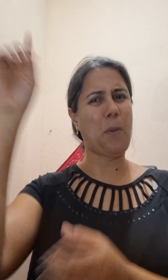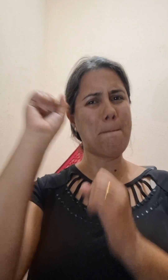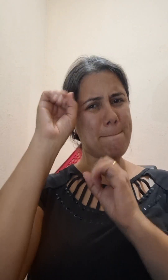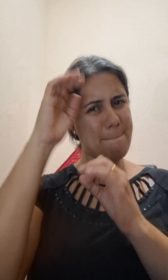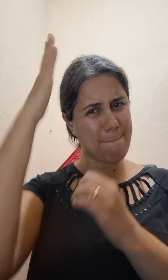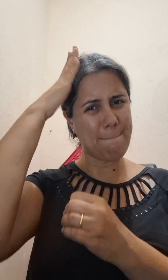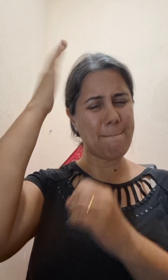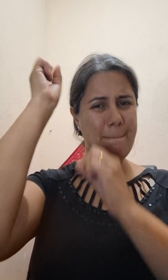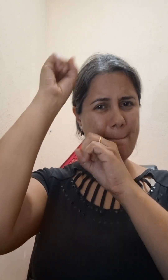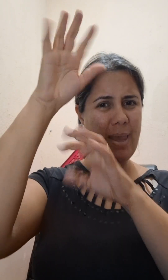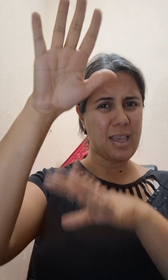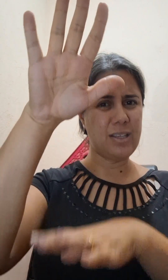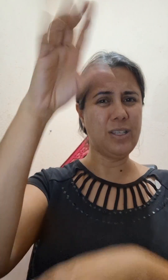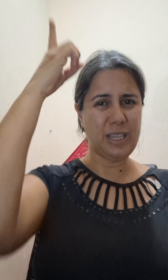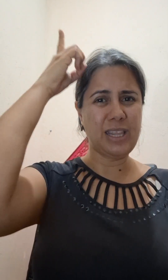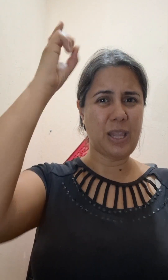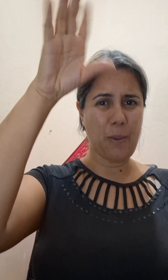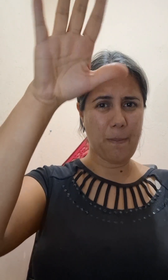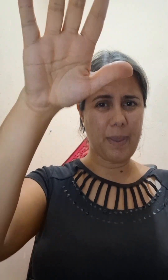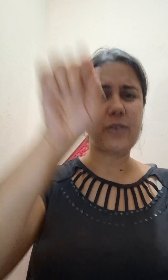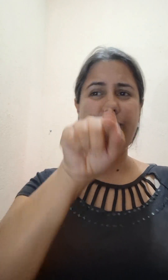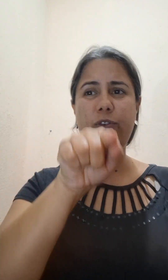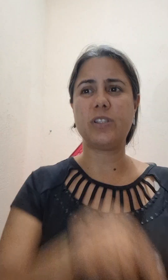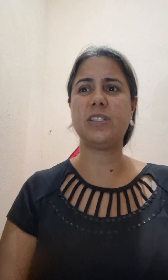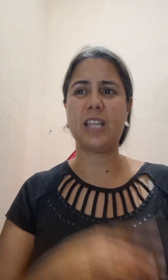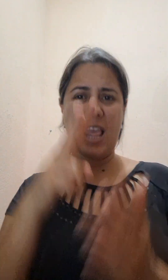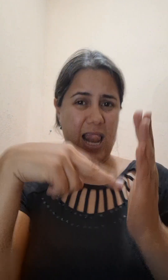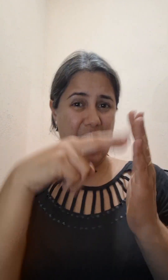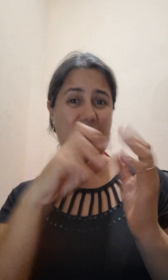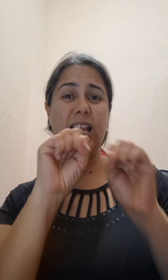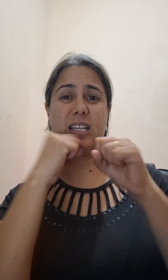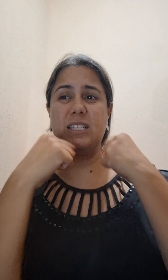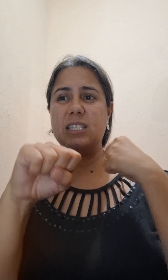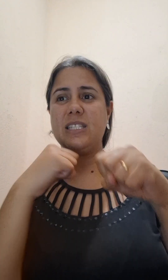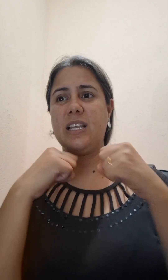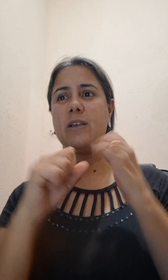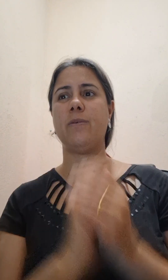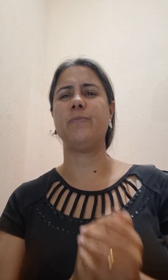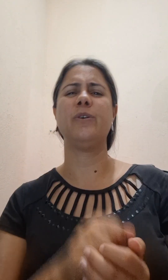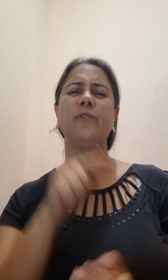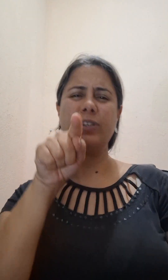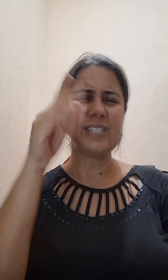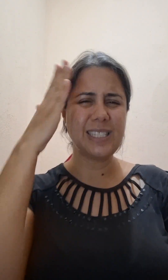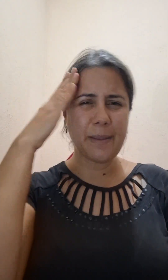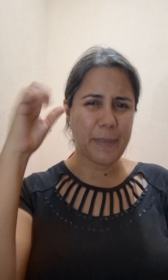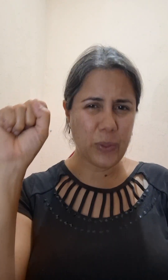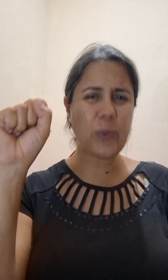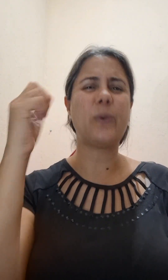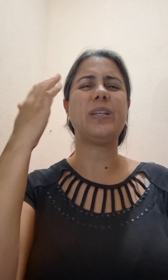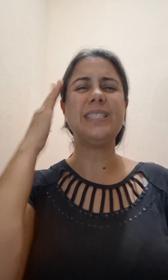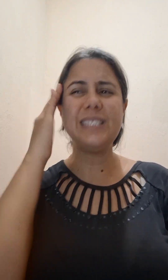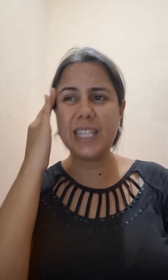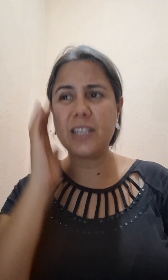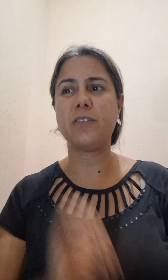você ao ler os salmos, com sabedoria, entendimento, discernimento, reconhecendo que cada